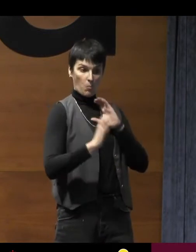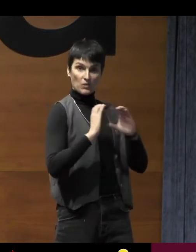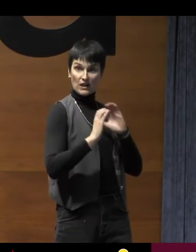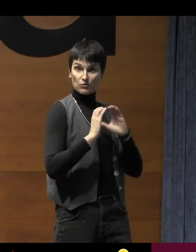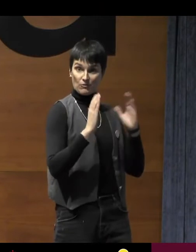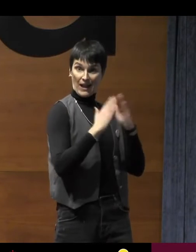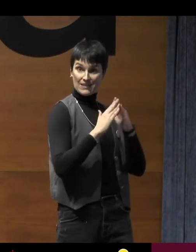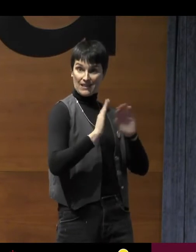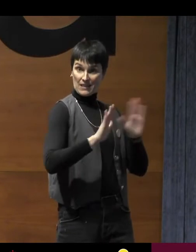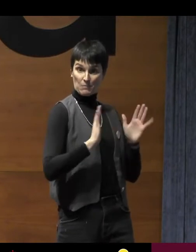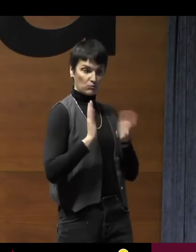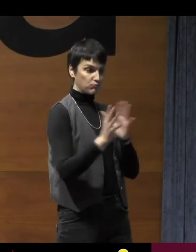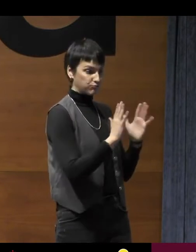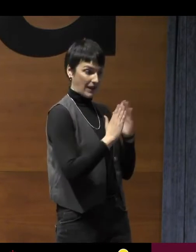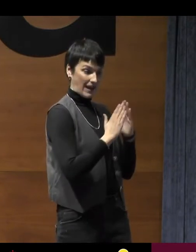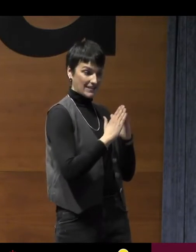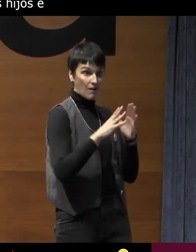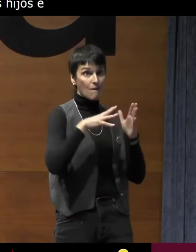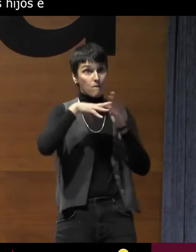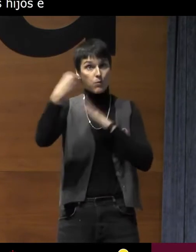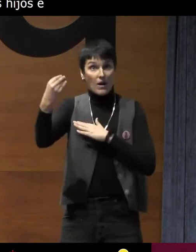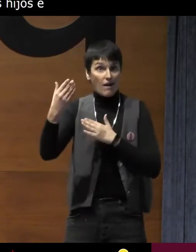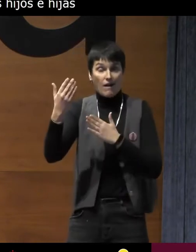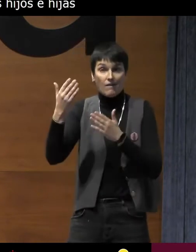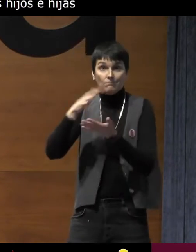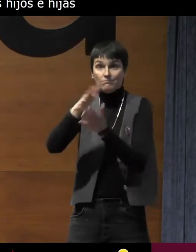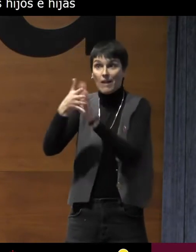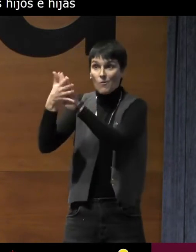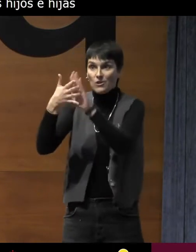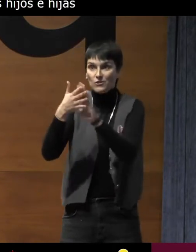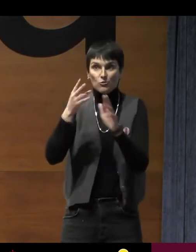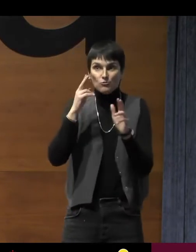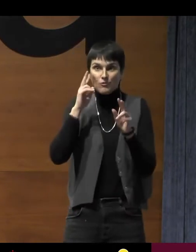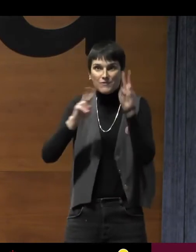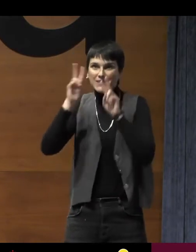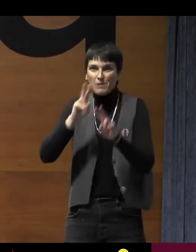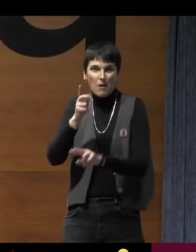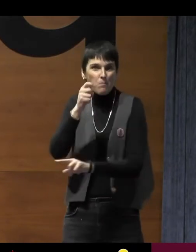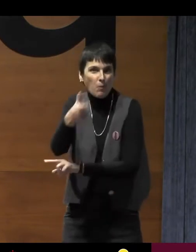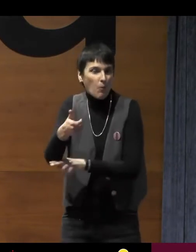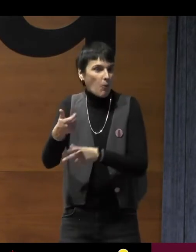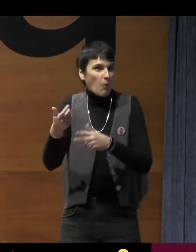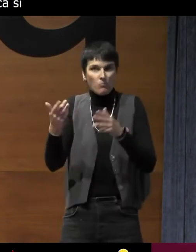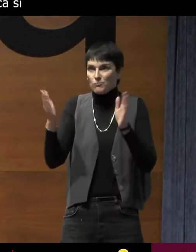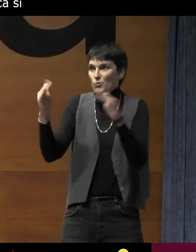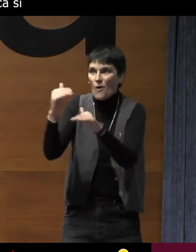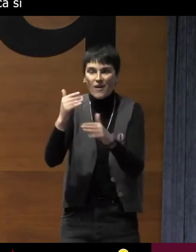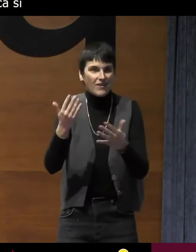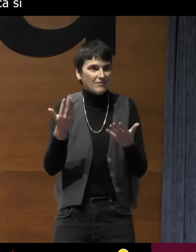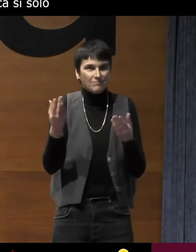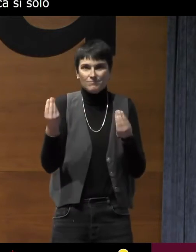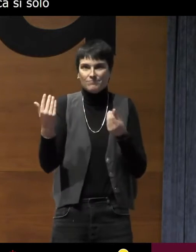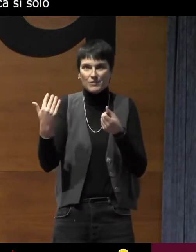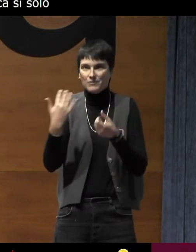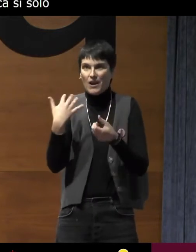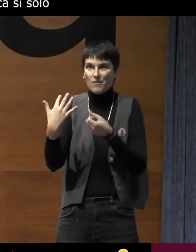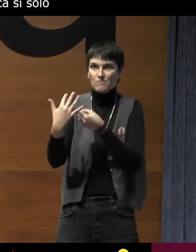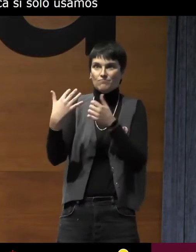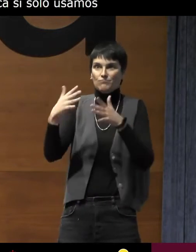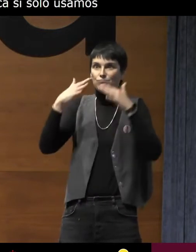la dimensión lingüística, si solo usamos la lengua de signos en casa y fuera de ella no